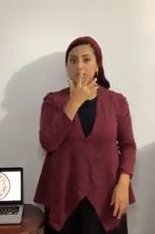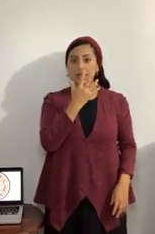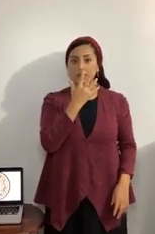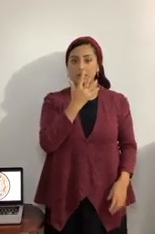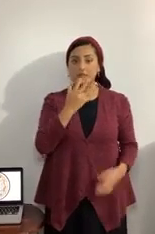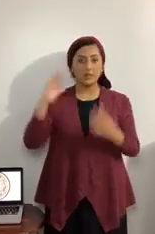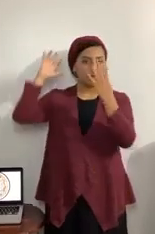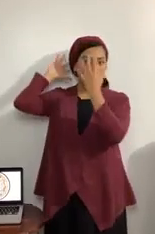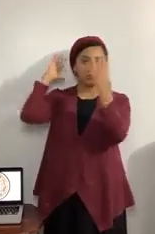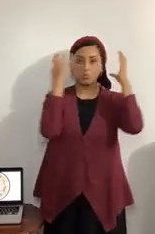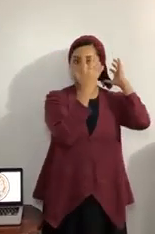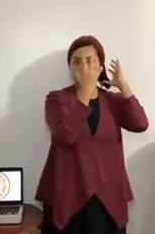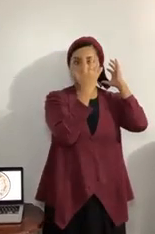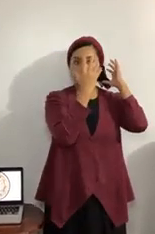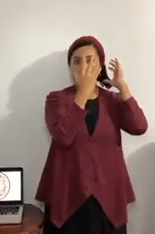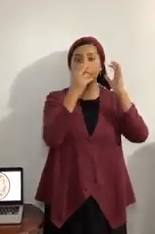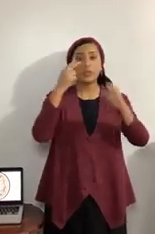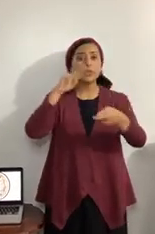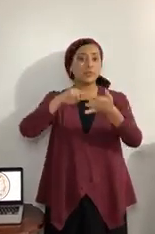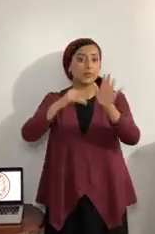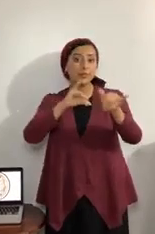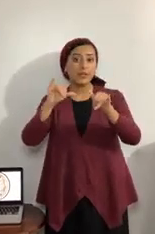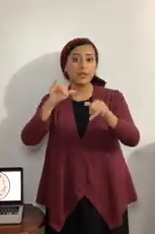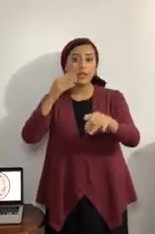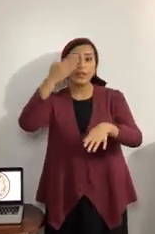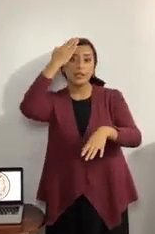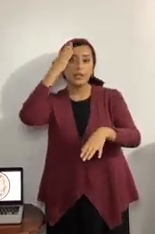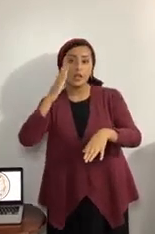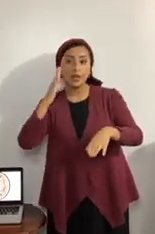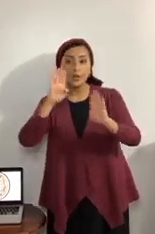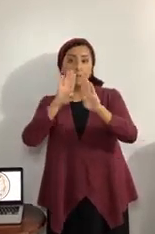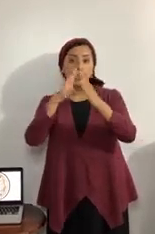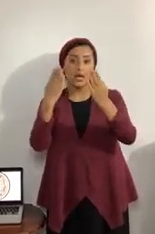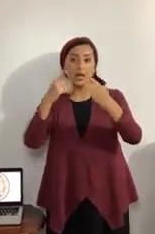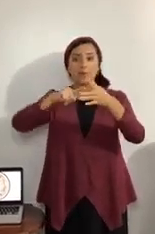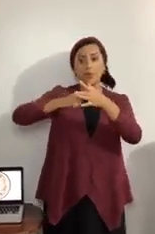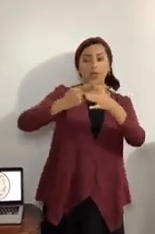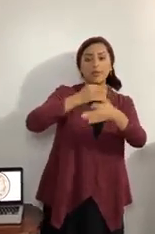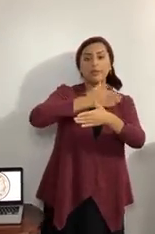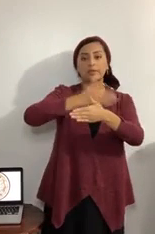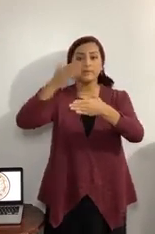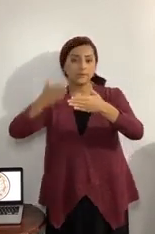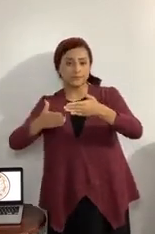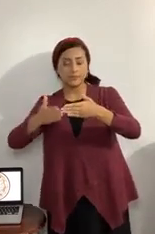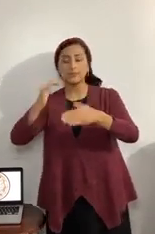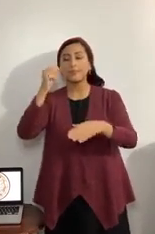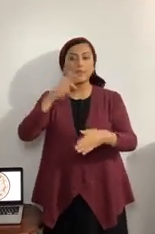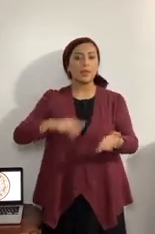Era el dios de las puertas, los comienzos y los finales. Yahshua HaMashiach le reprenda, ¿no?